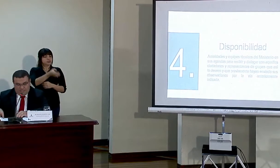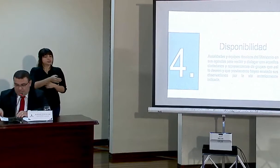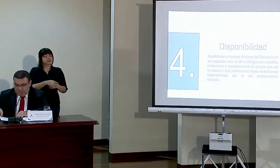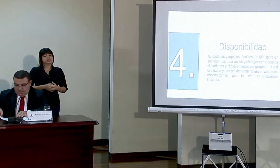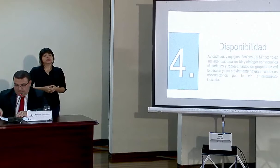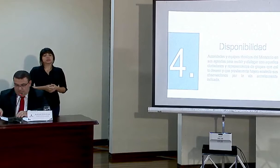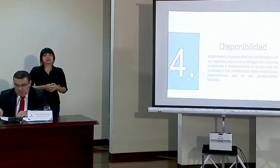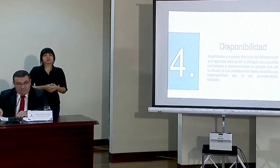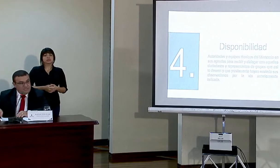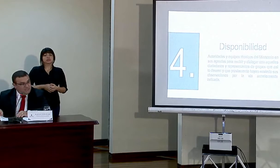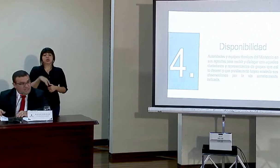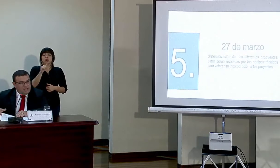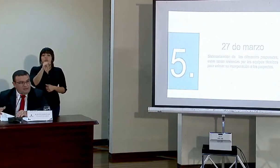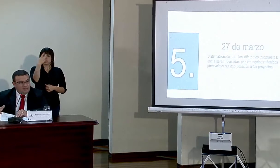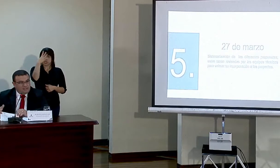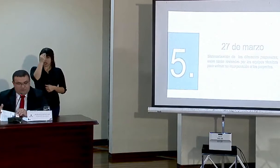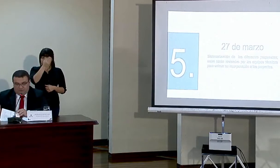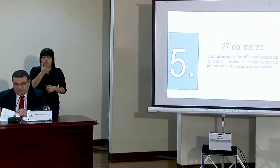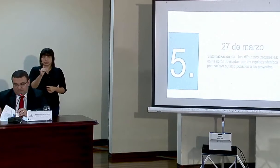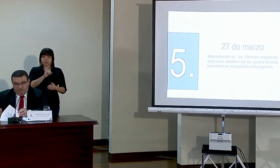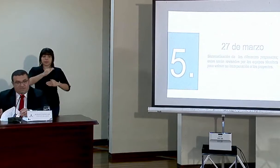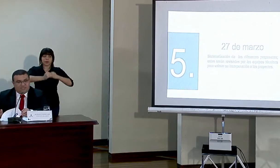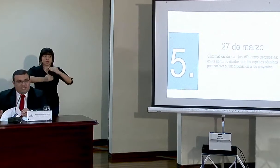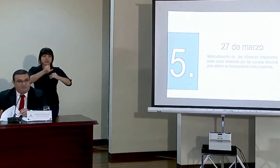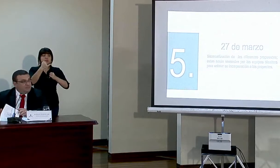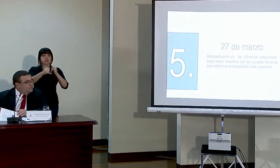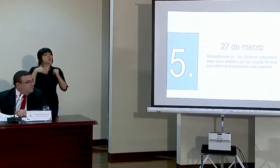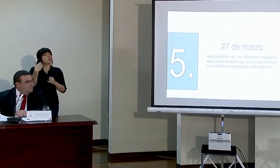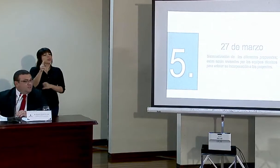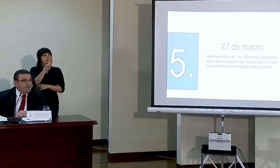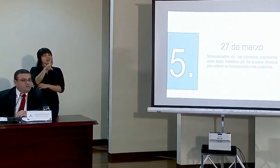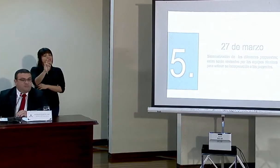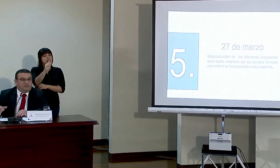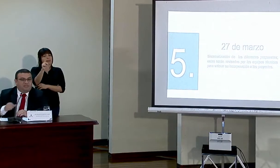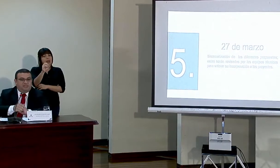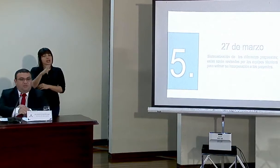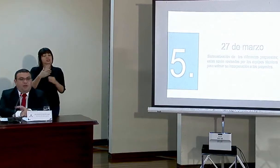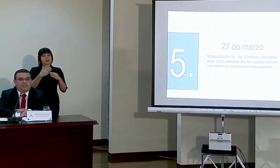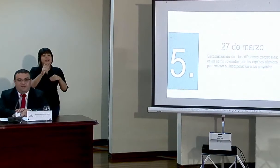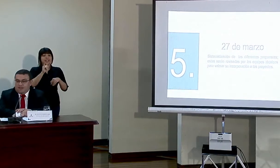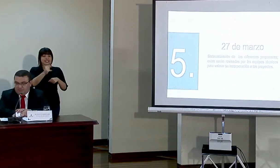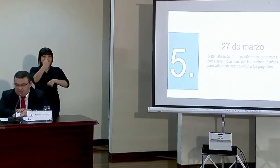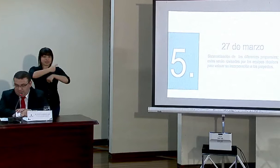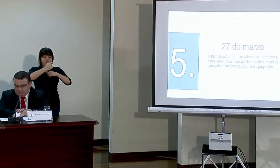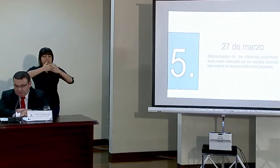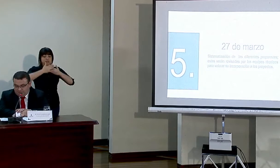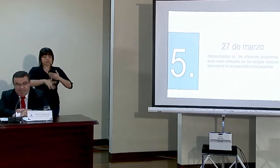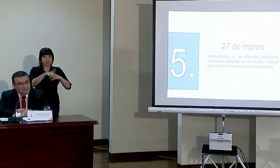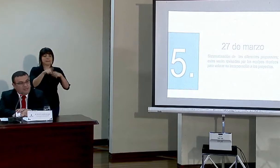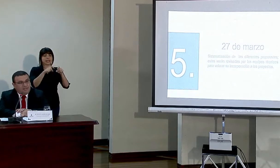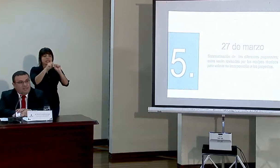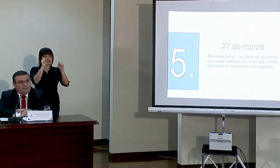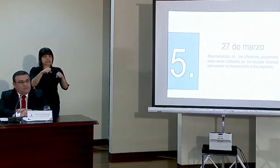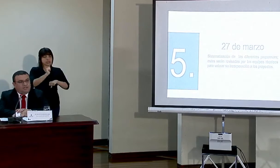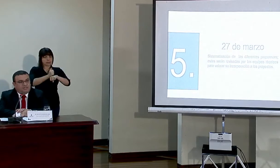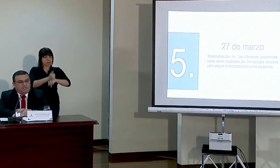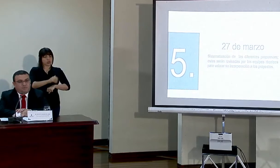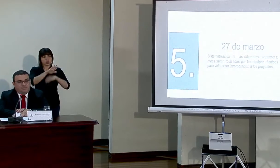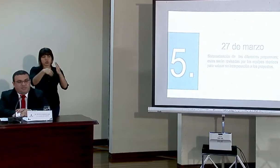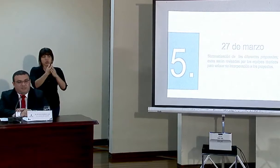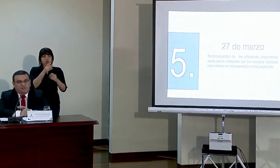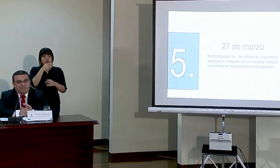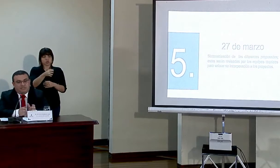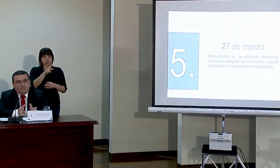observaciones. Como les decía, ese proceso finalizará el 27 de marzo, a partir del cual se van a sistematizar todas